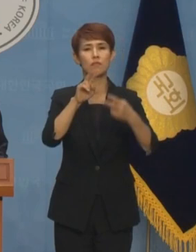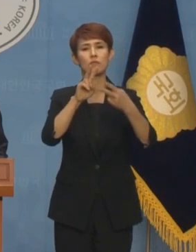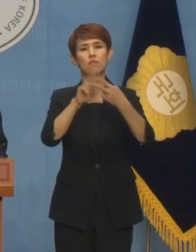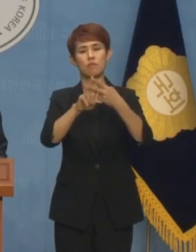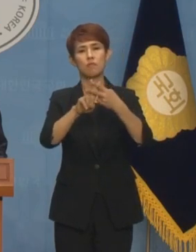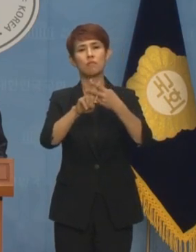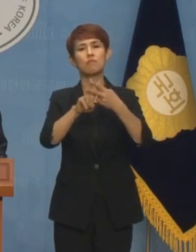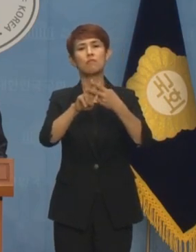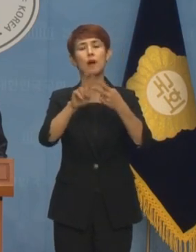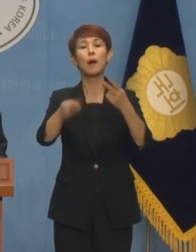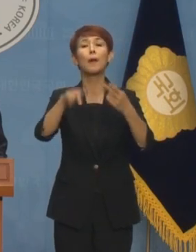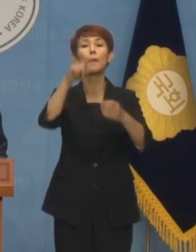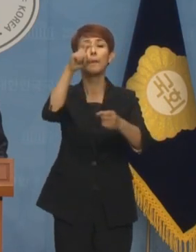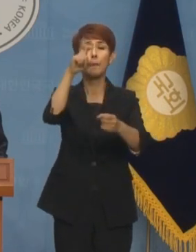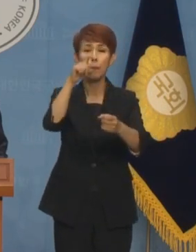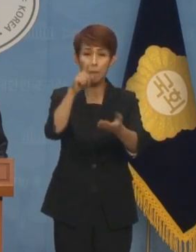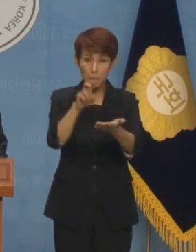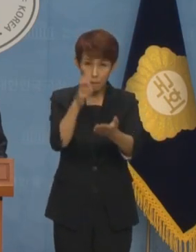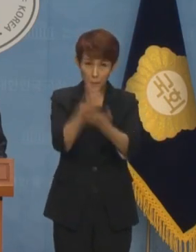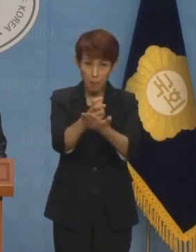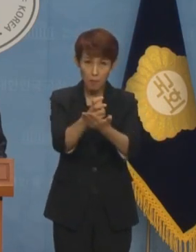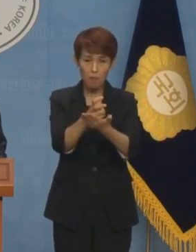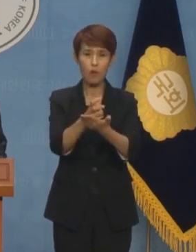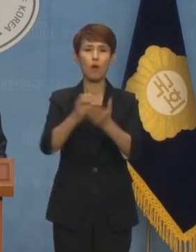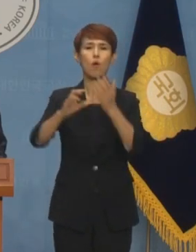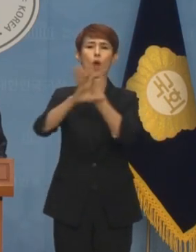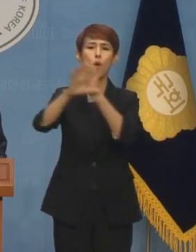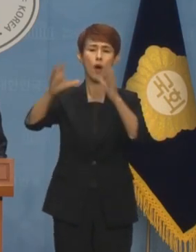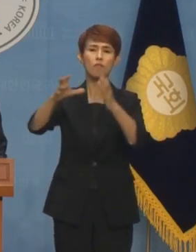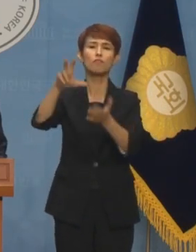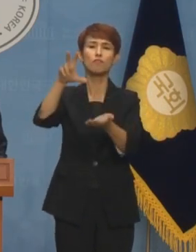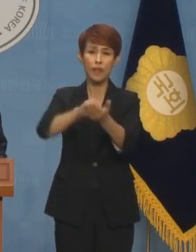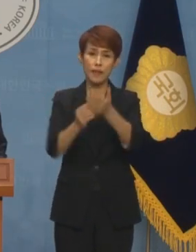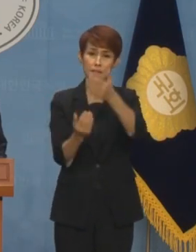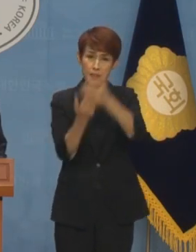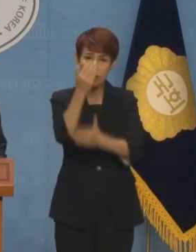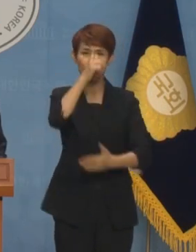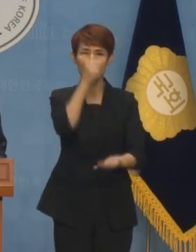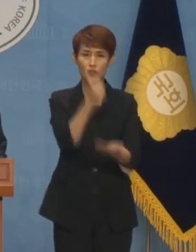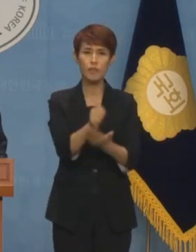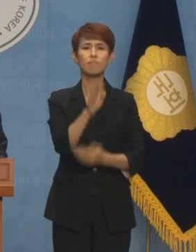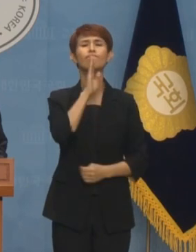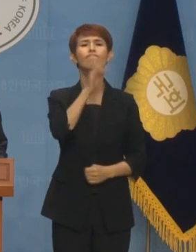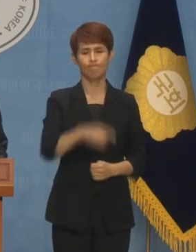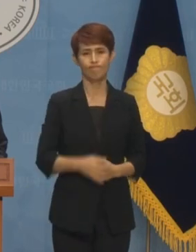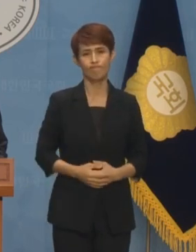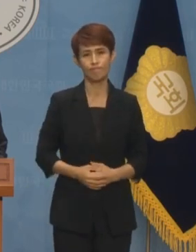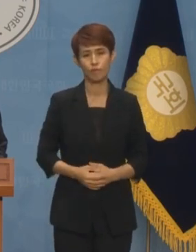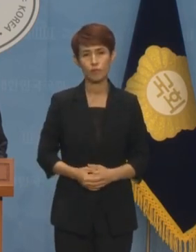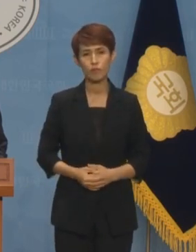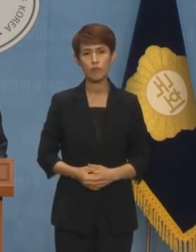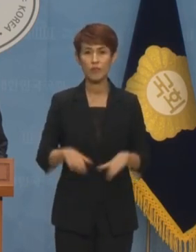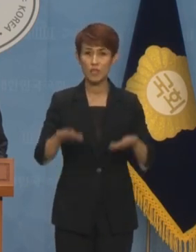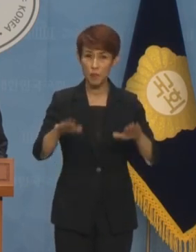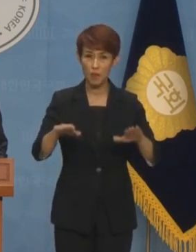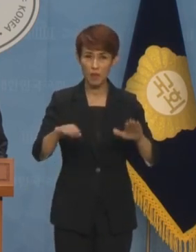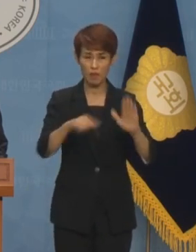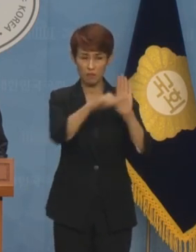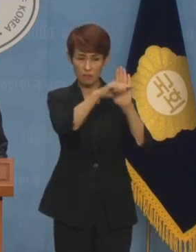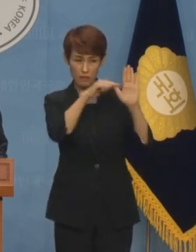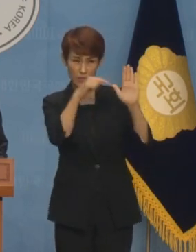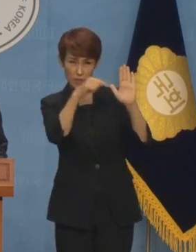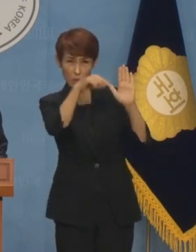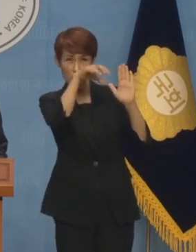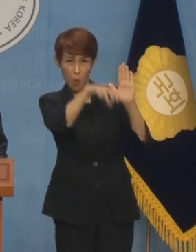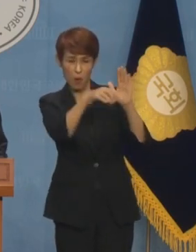92조의 외환유치죄에 해당할 수 있음을 경고합니다. 이번 화살머리 고지 인근에서